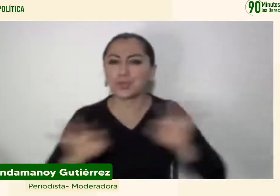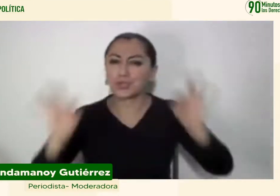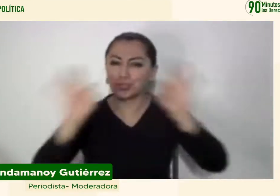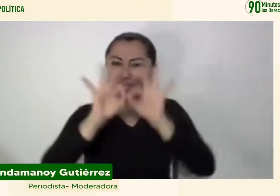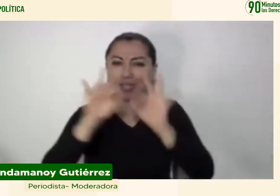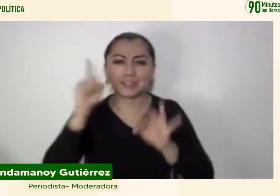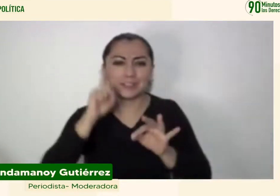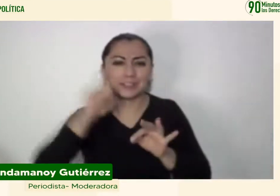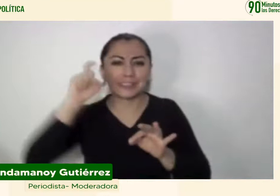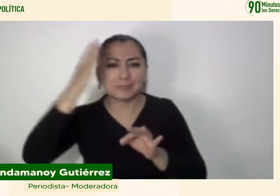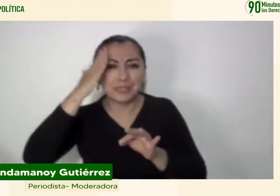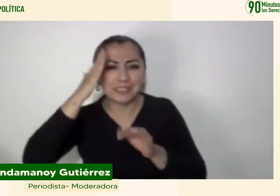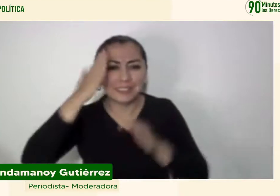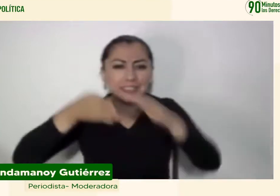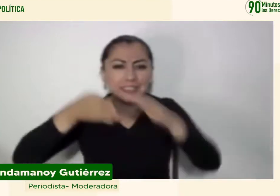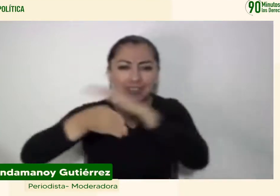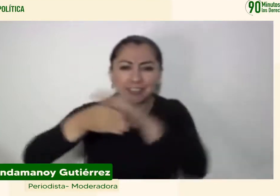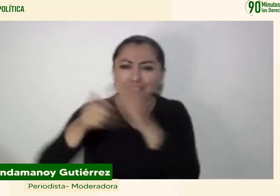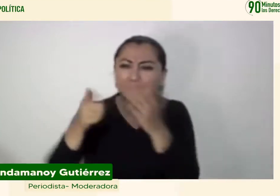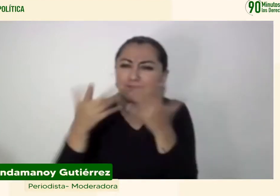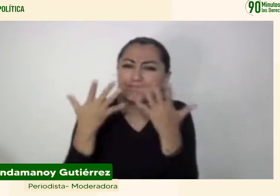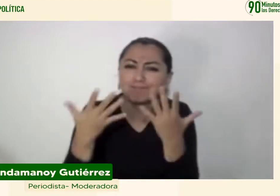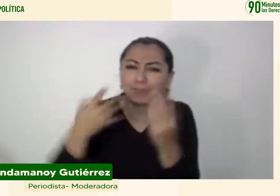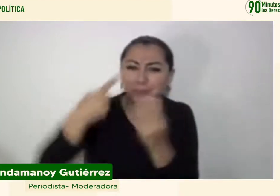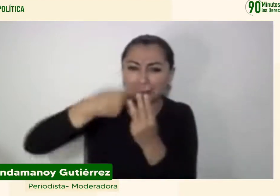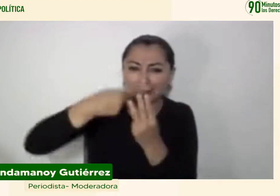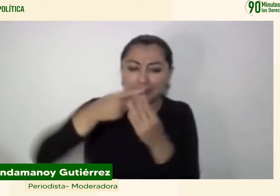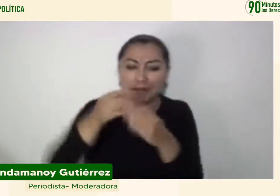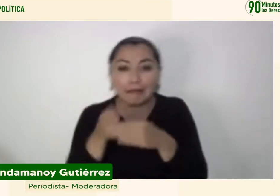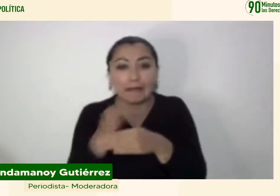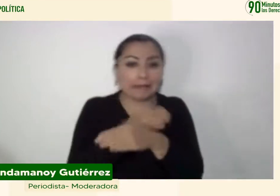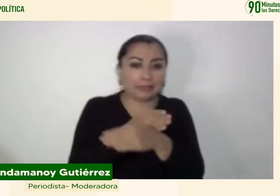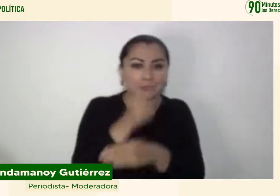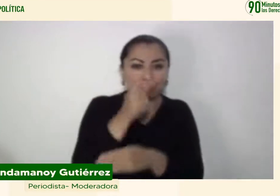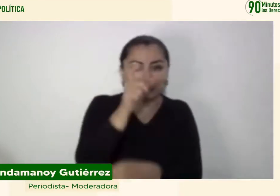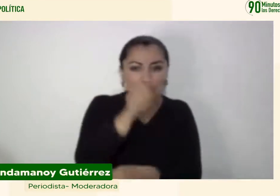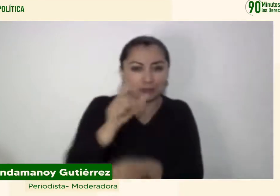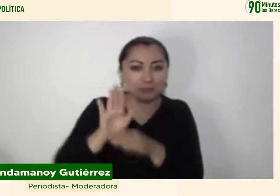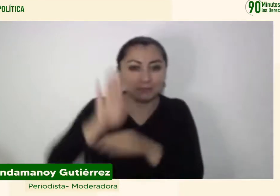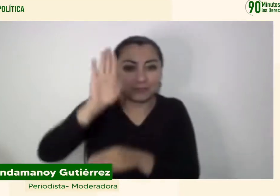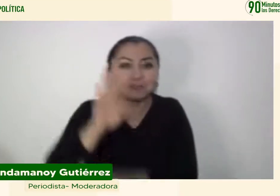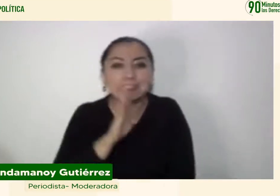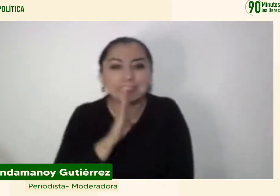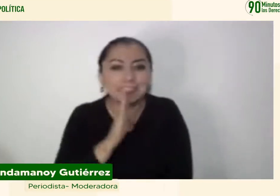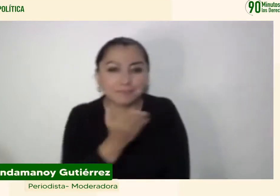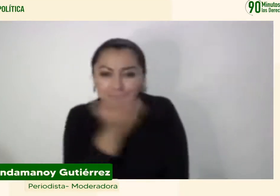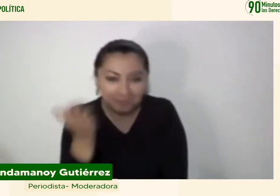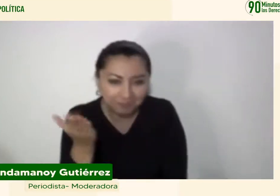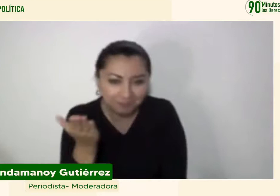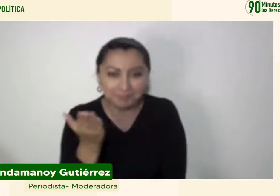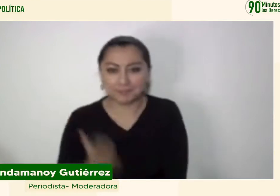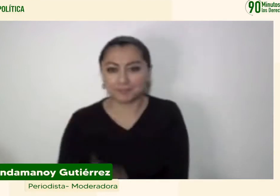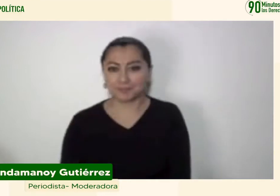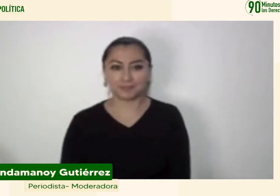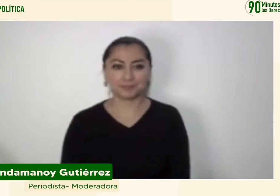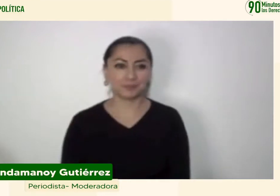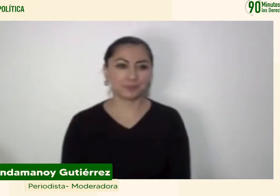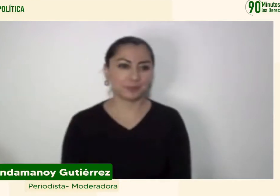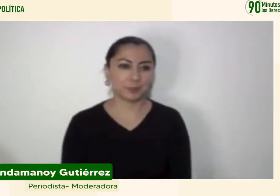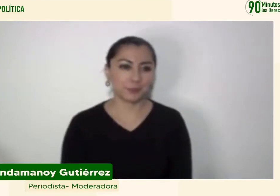más a henri el director de fenalco lee luego hablaremos acerca de la licencia de conducción porque hay inquietud frente al tema no sé si alguien